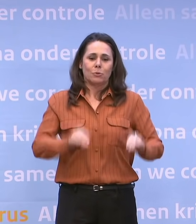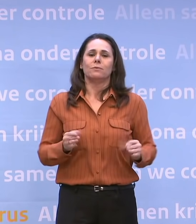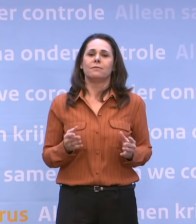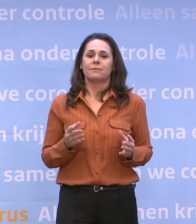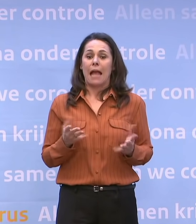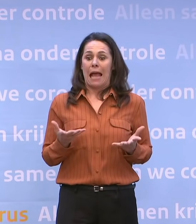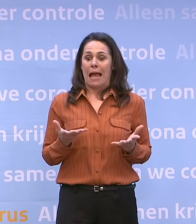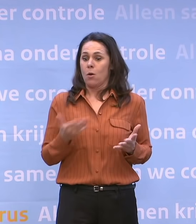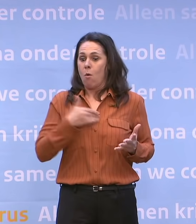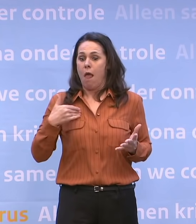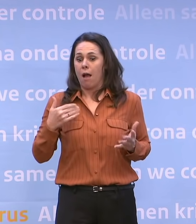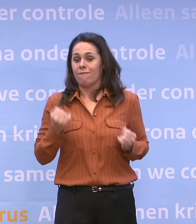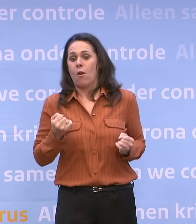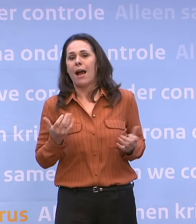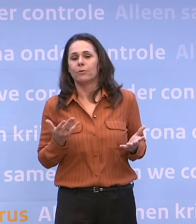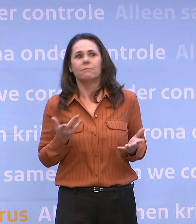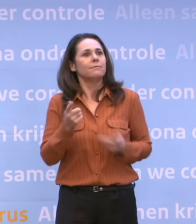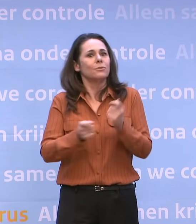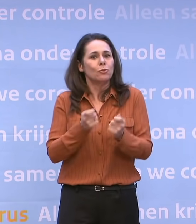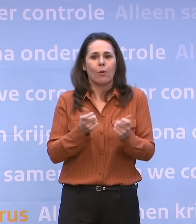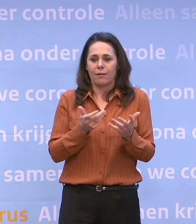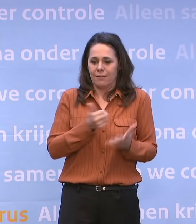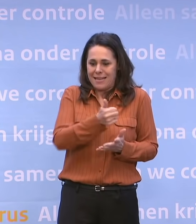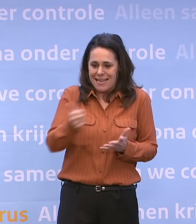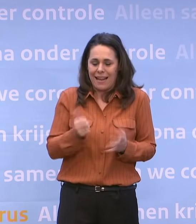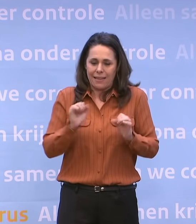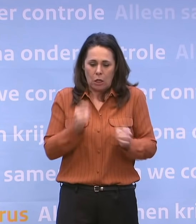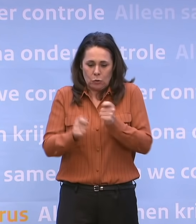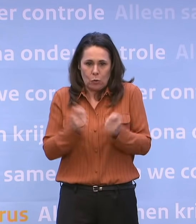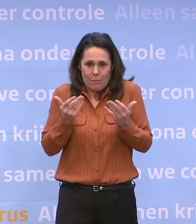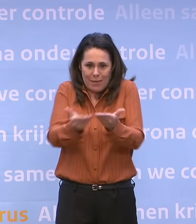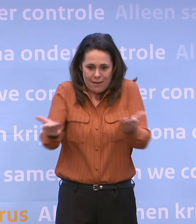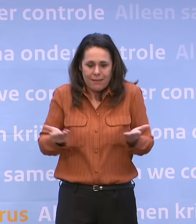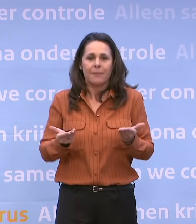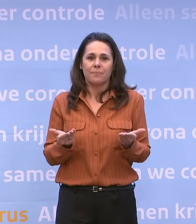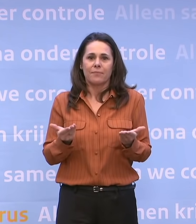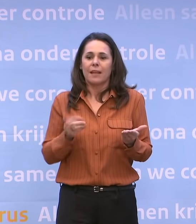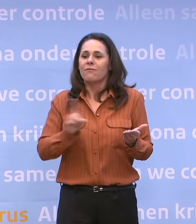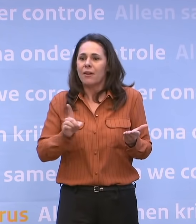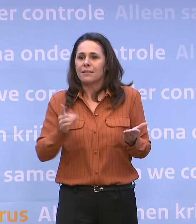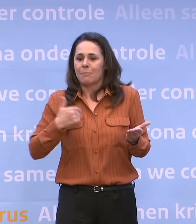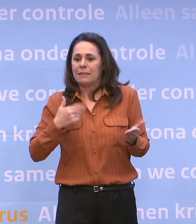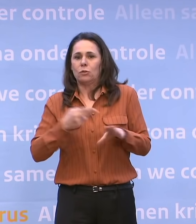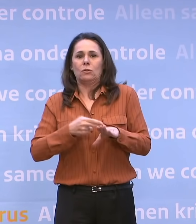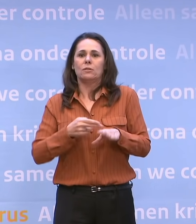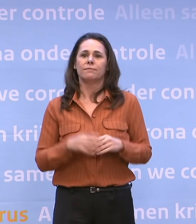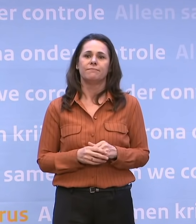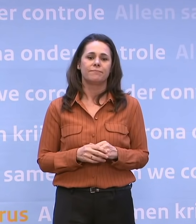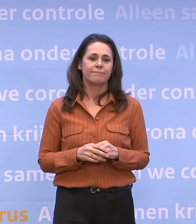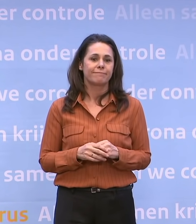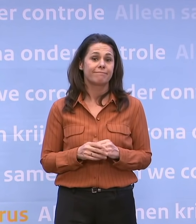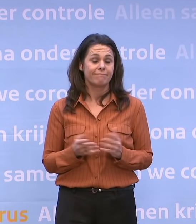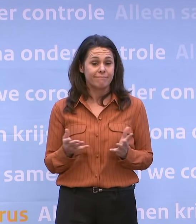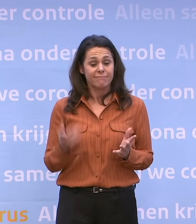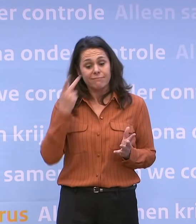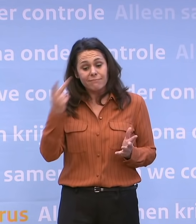het volhouden? Nou, om te zorgen dat we met elkaar die zorg kunnen blijven bieden die de mensen in Nederland nodig hebben. En als ik